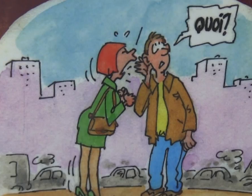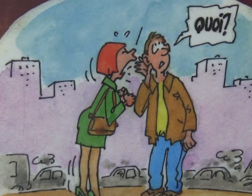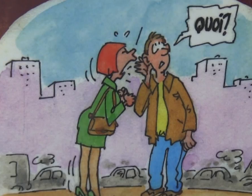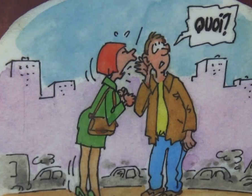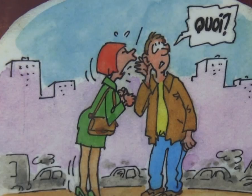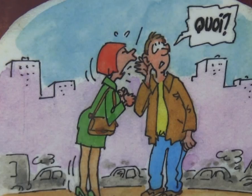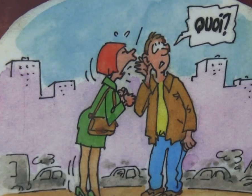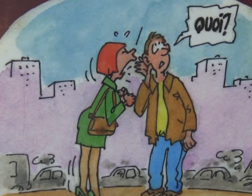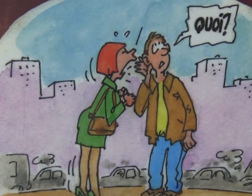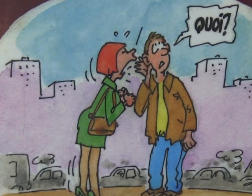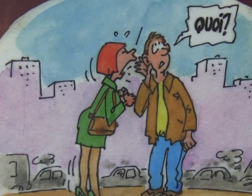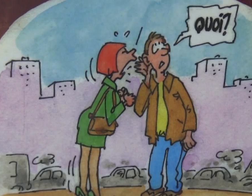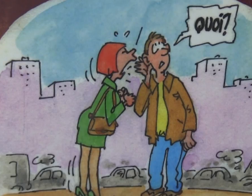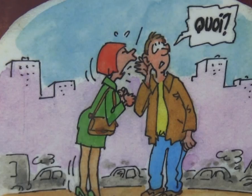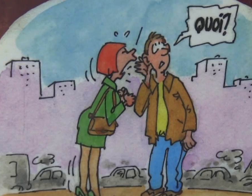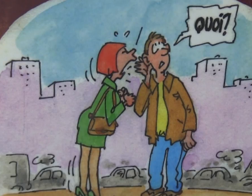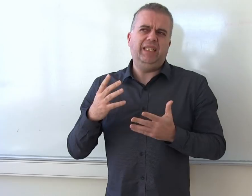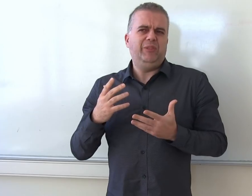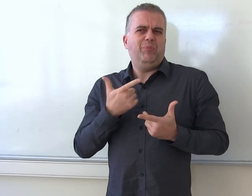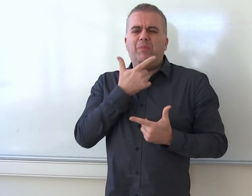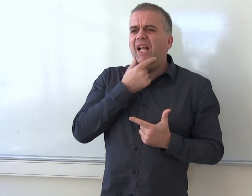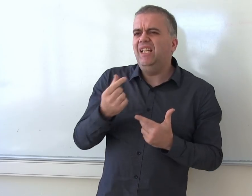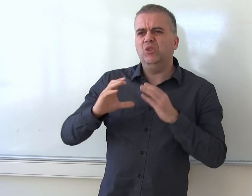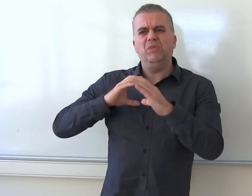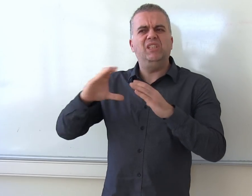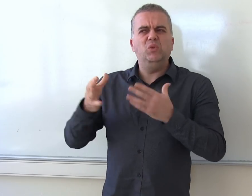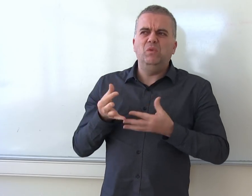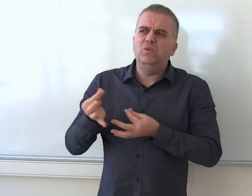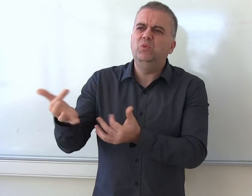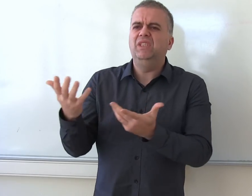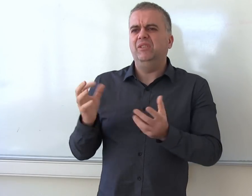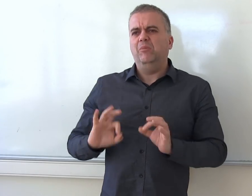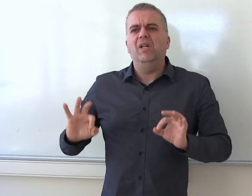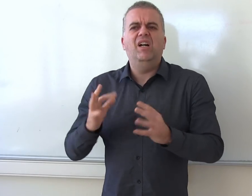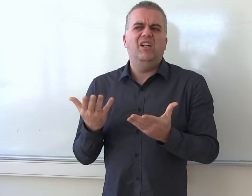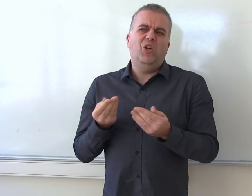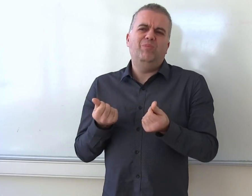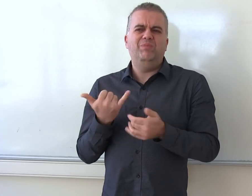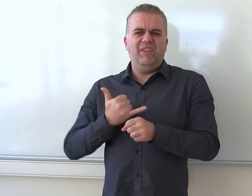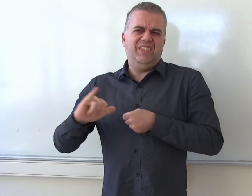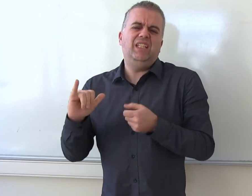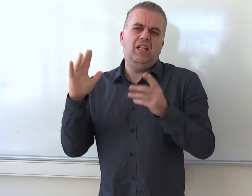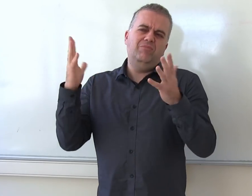On arrivait à se comprendre, mais je dirais que nous n'étions pas à l'aise. Ce n'était pas une communication fluide.